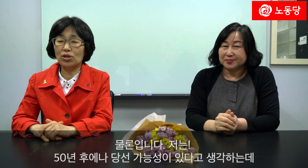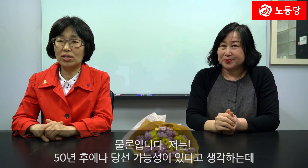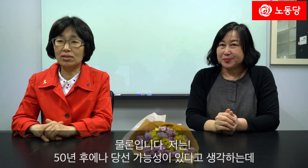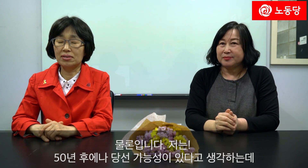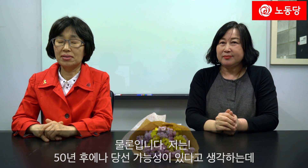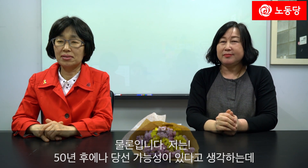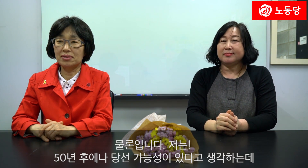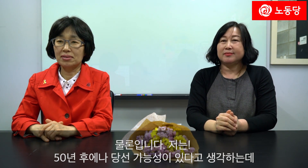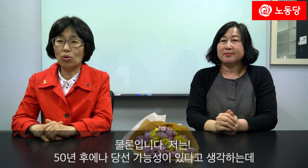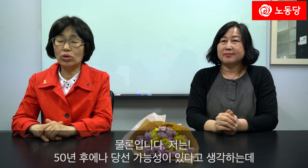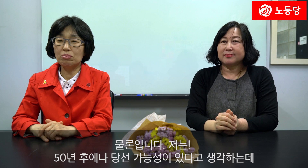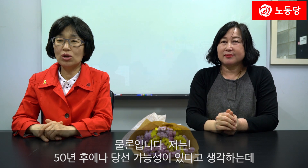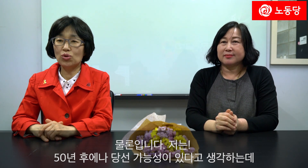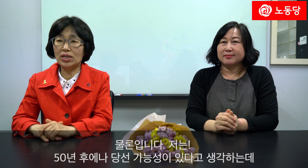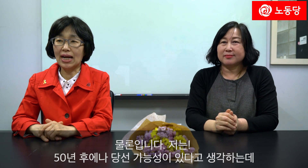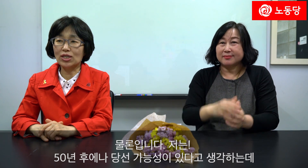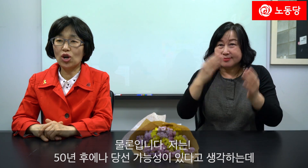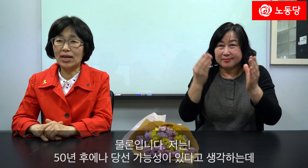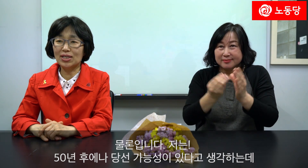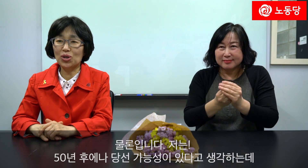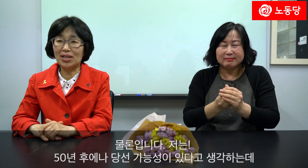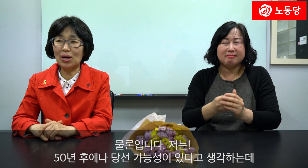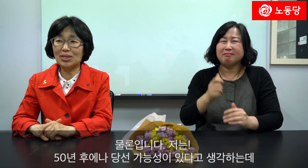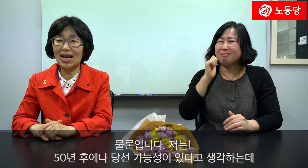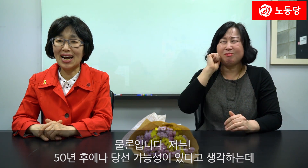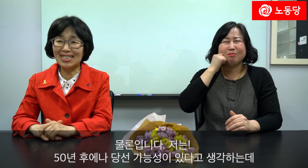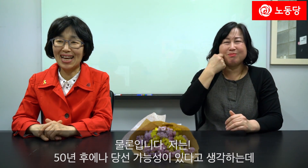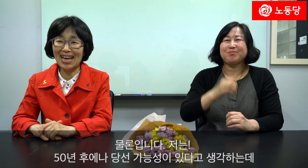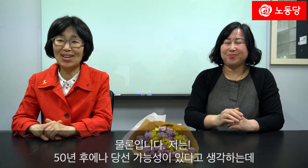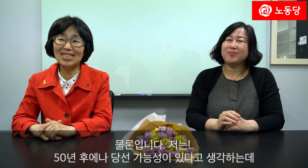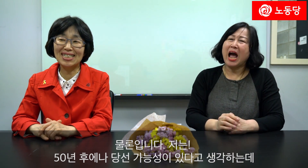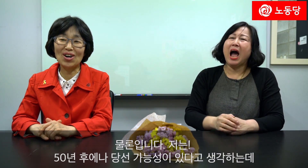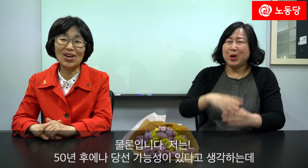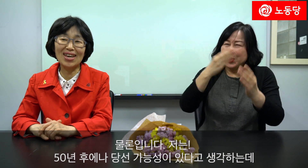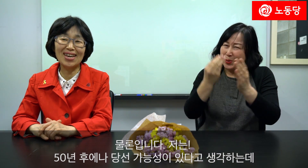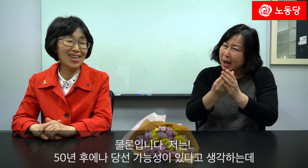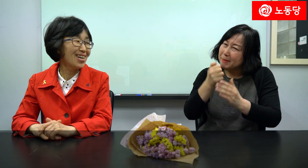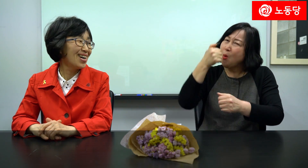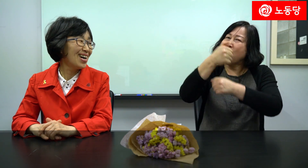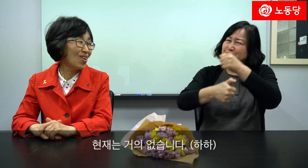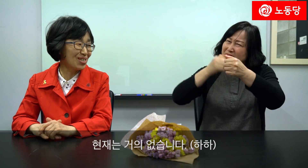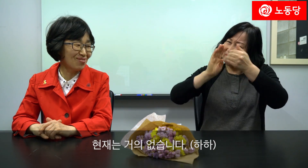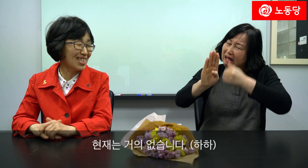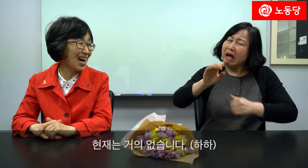물론입니다. 저는 50년 후에는 당선 가능성이 있다고 생각하는데 현재는 거의